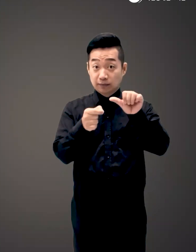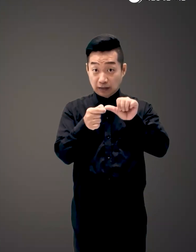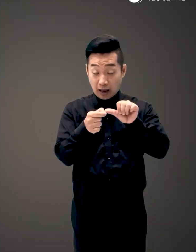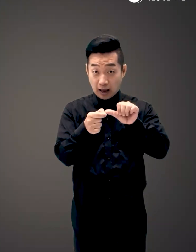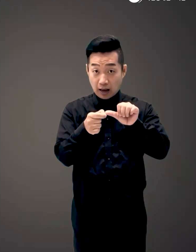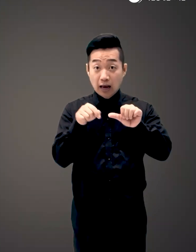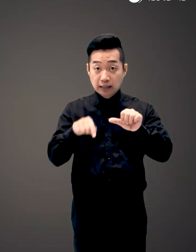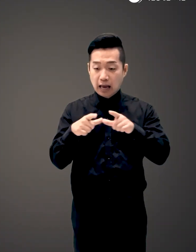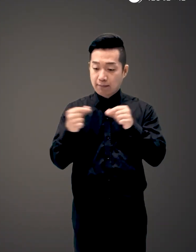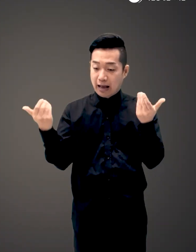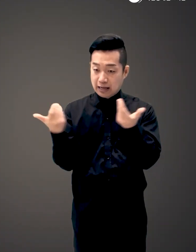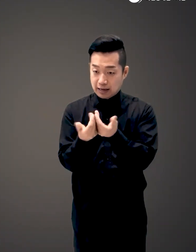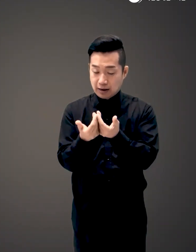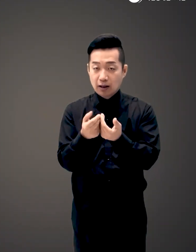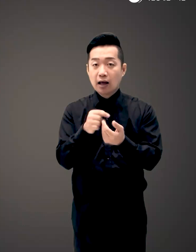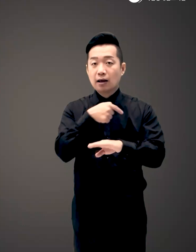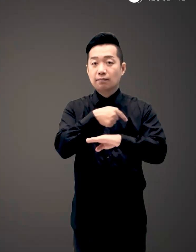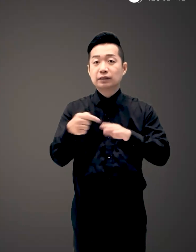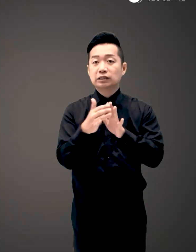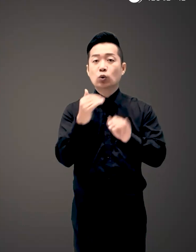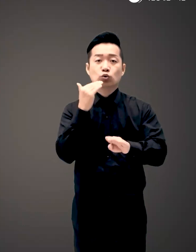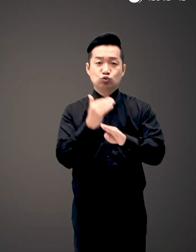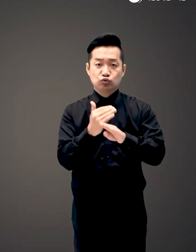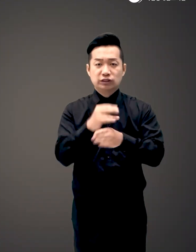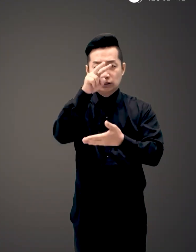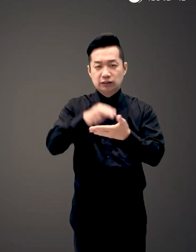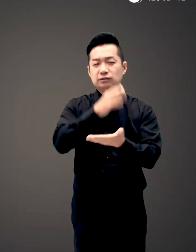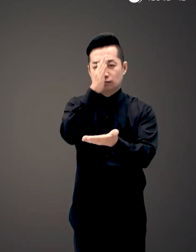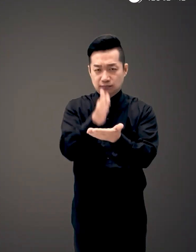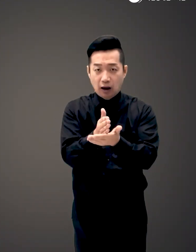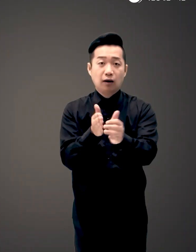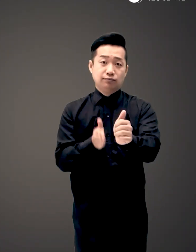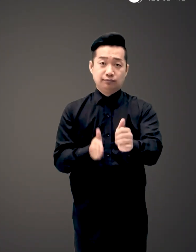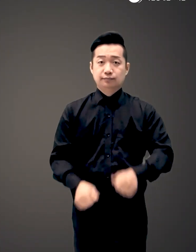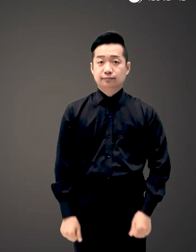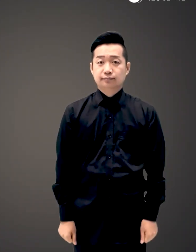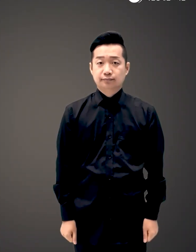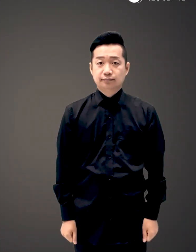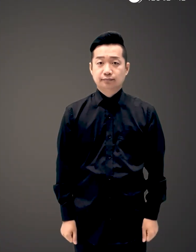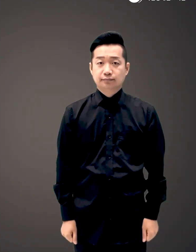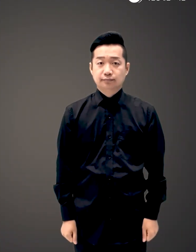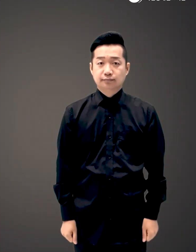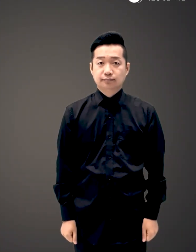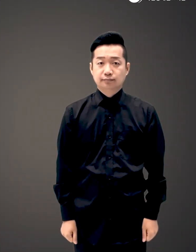다섯 번째, 이것을 반일 민족주의로 읽지 않았으면 좋겠습니다.